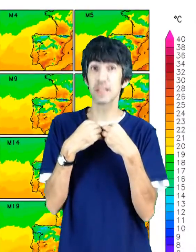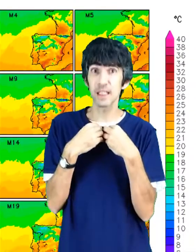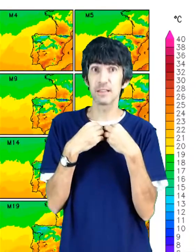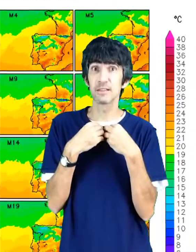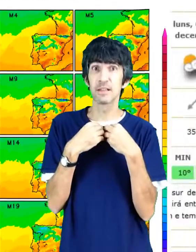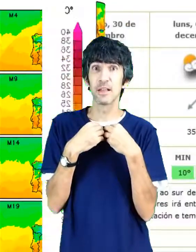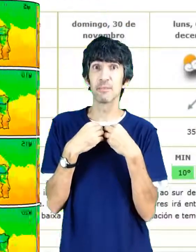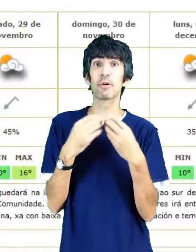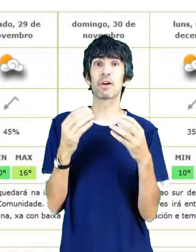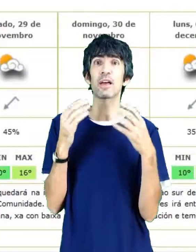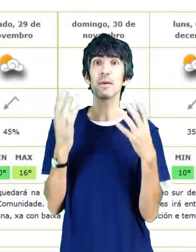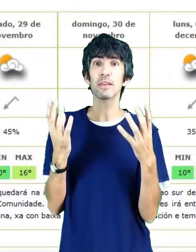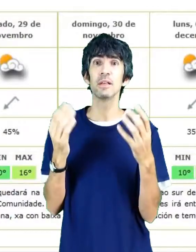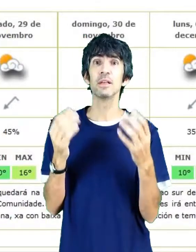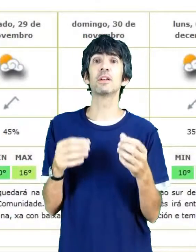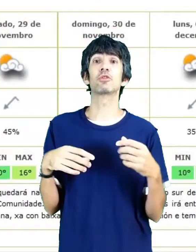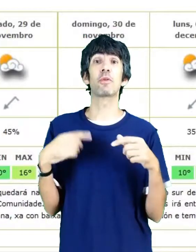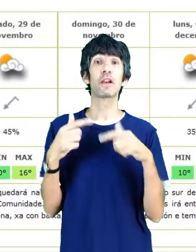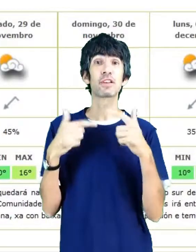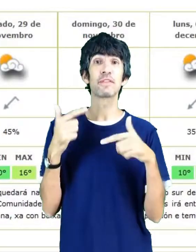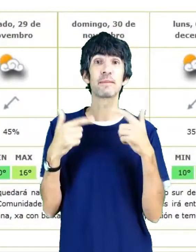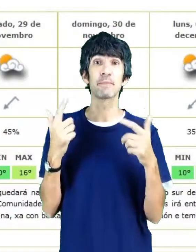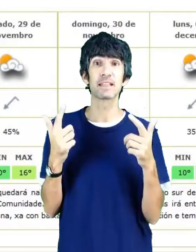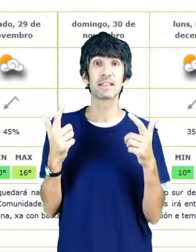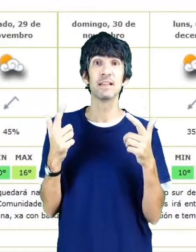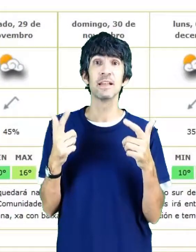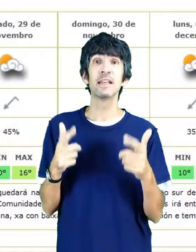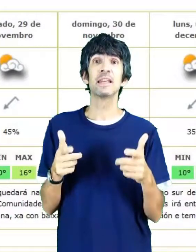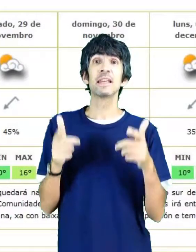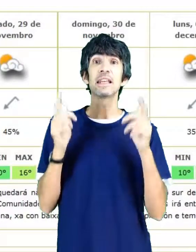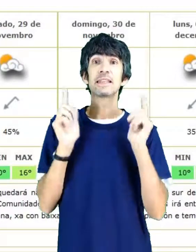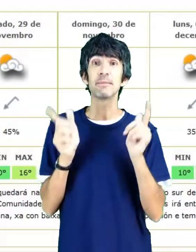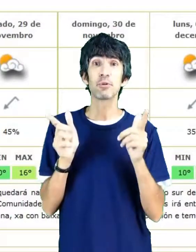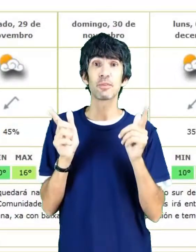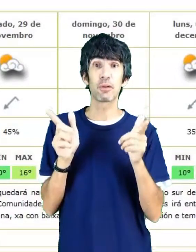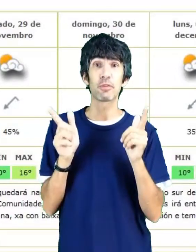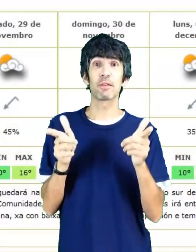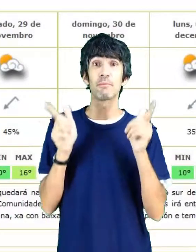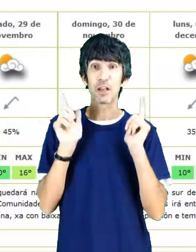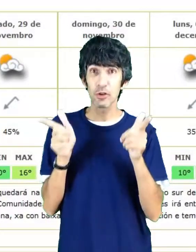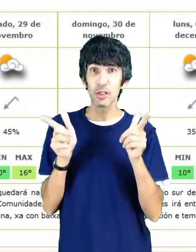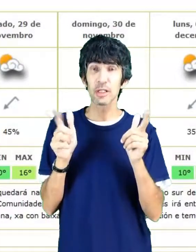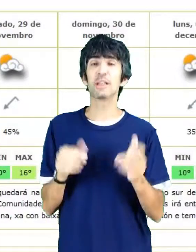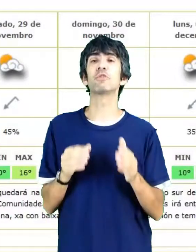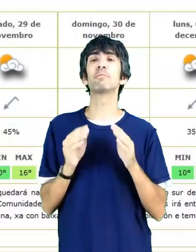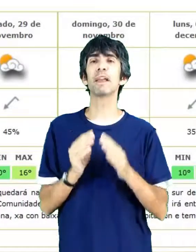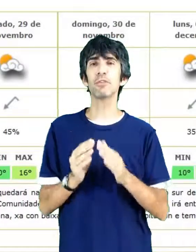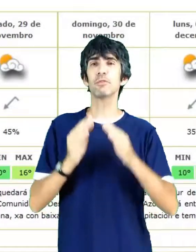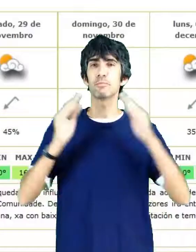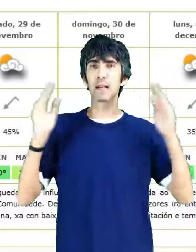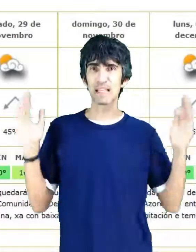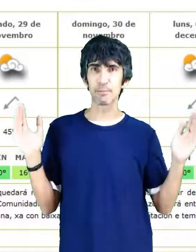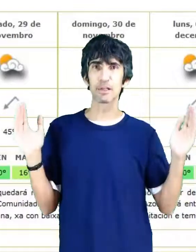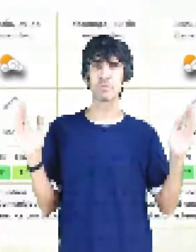día. Pero cada vez los modelos afinan más y el tiempo se produce mejor y en un plazo más amplio.